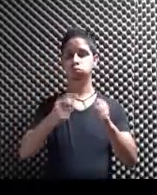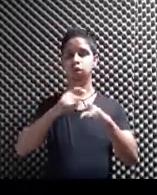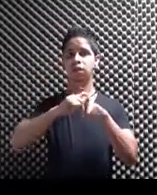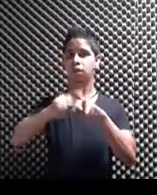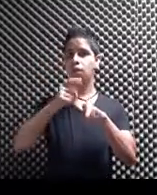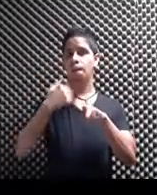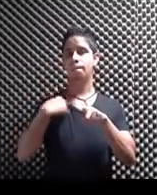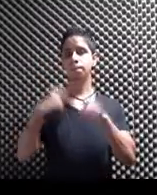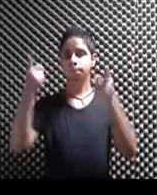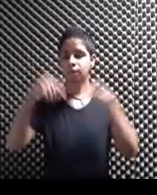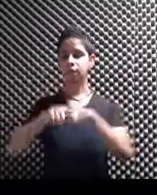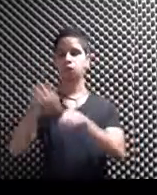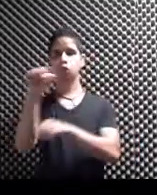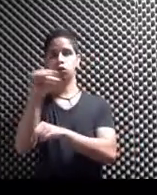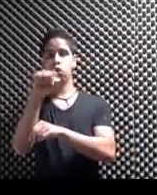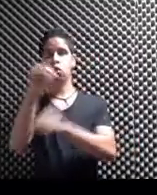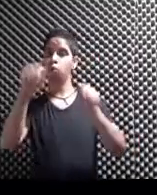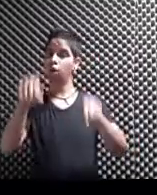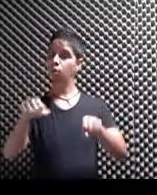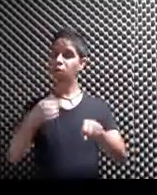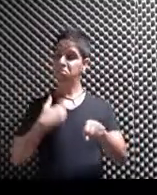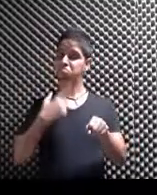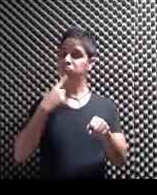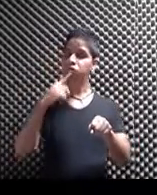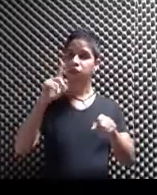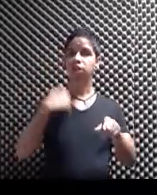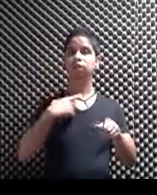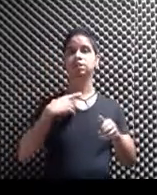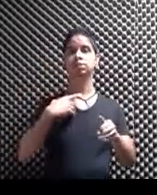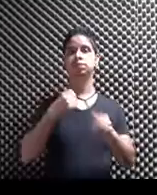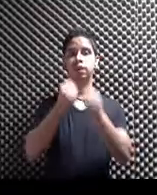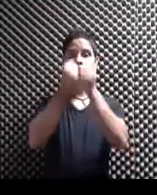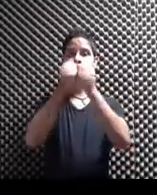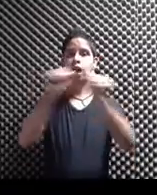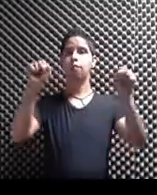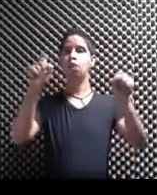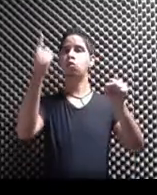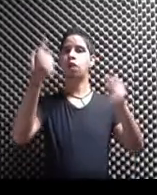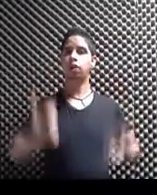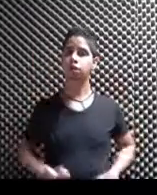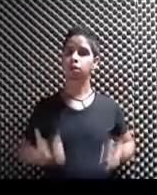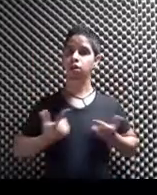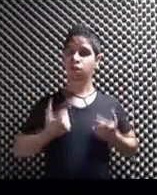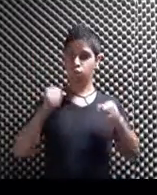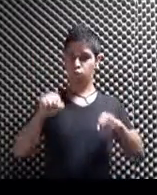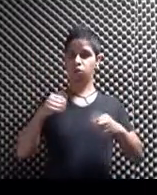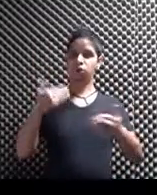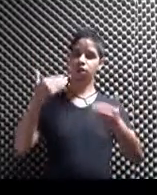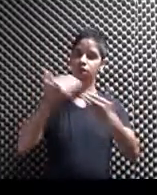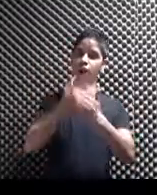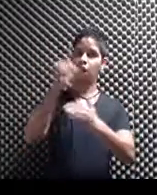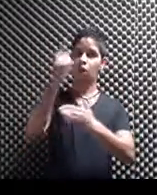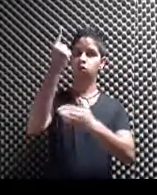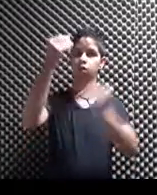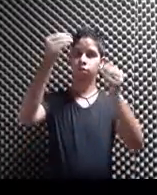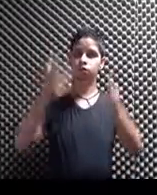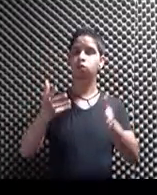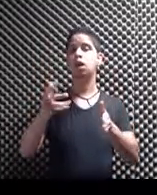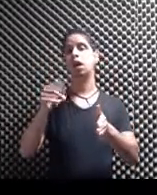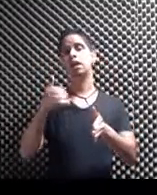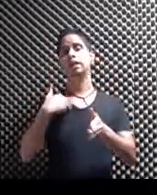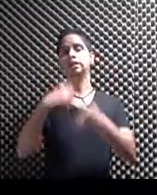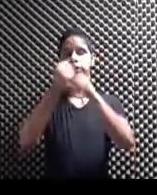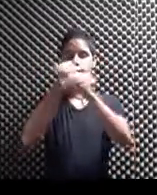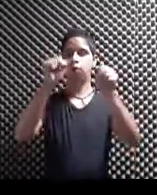vamos a esperar vamos a salvar una vida sabemos que quizás un mensaje de eso puede llegar a una persona y salvar una vida Exacto